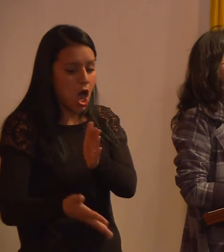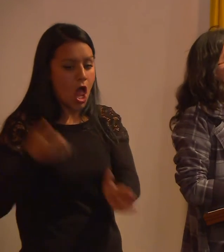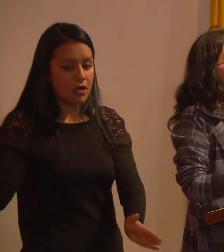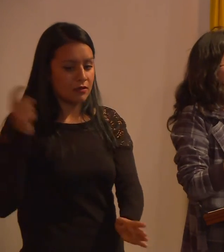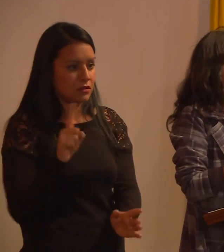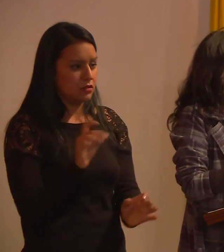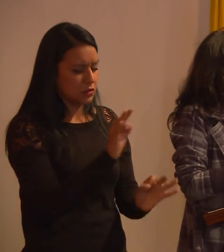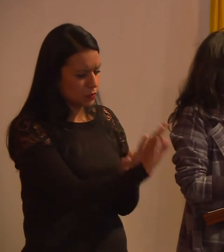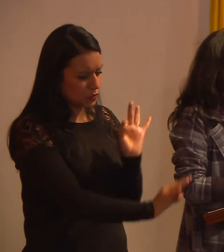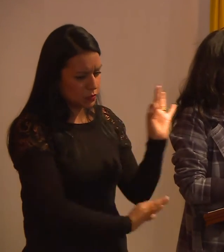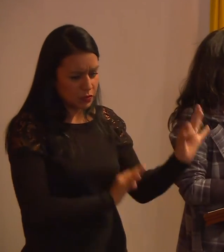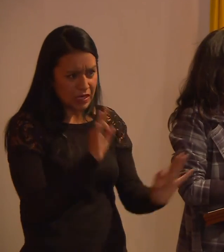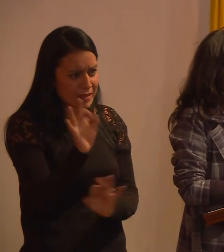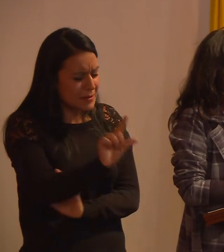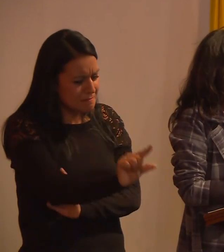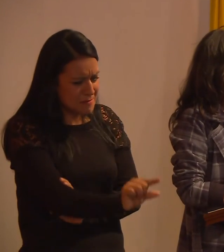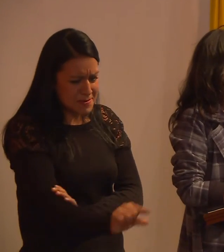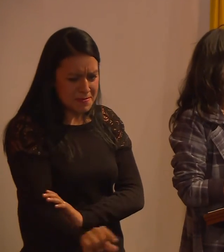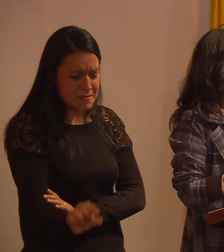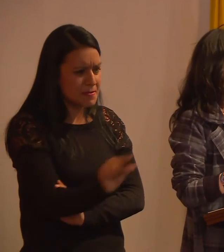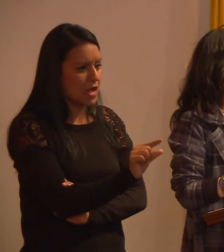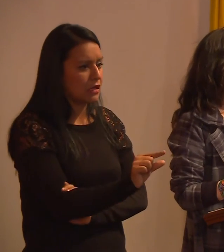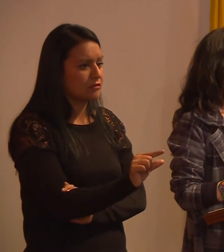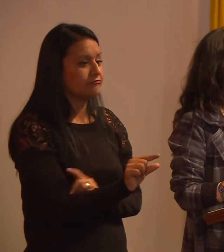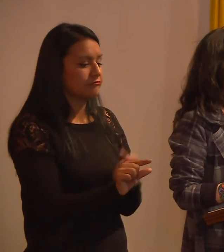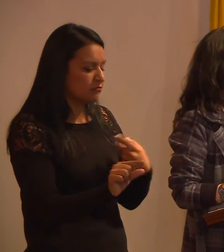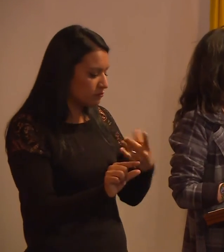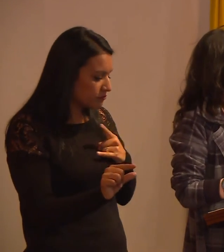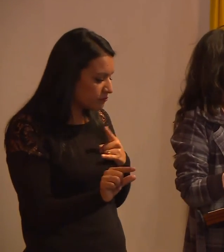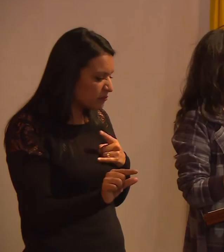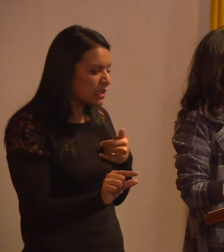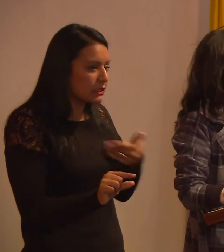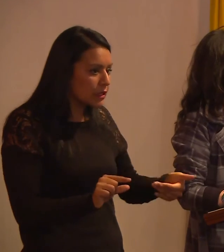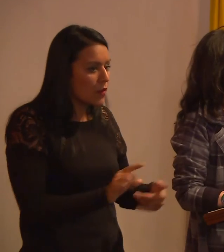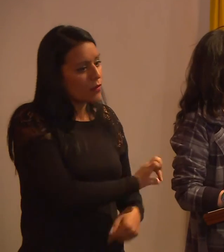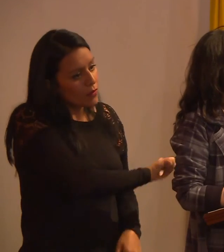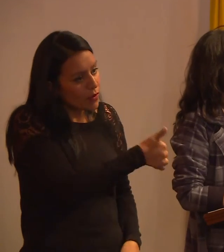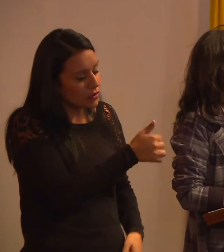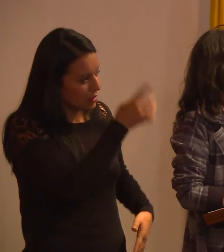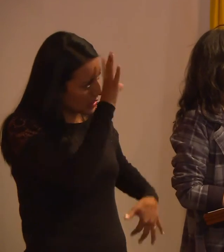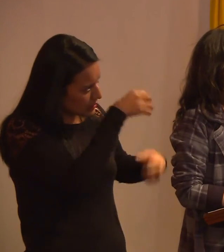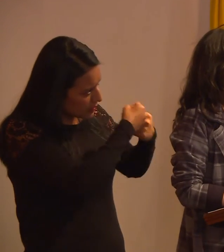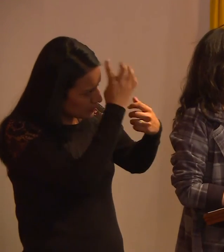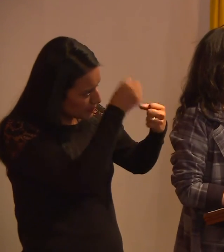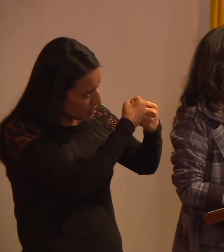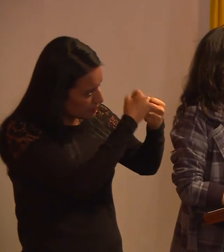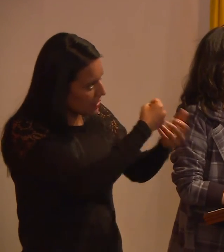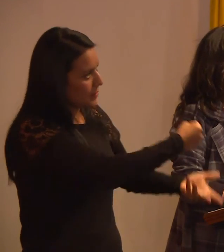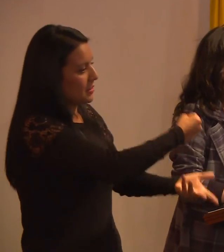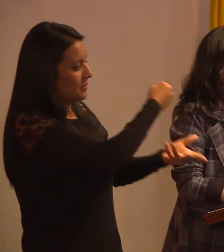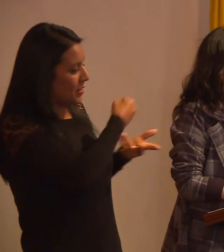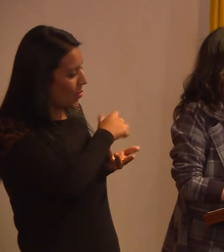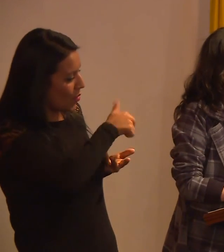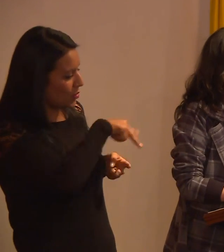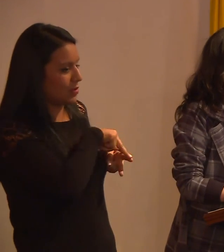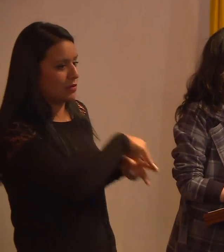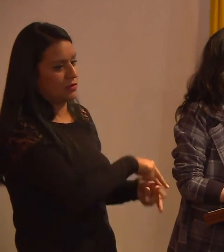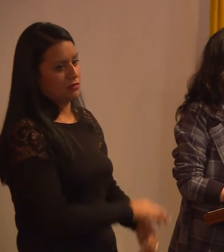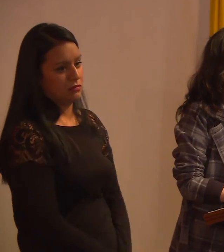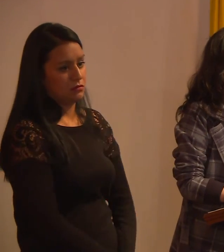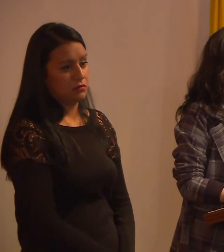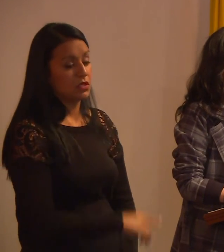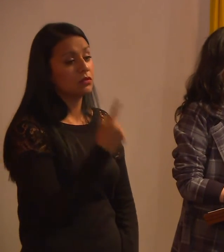estudiantes con los bajos costos que se tiene, requerimos hacer otro tipo de alianzas para obtener recursos propios. Y no es una